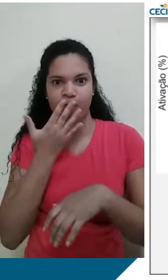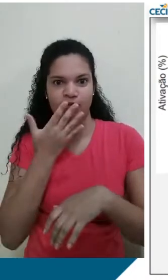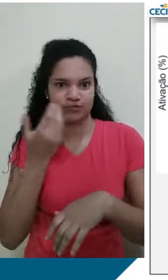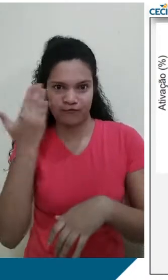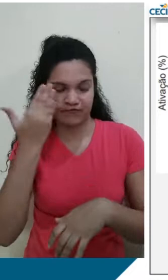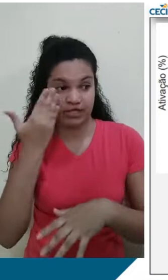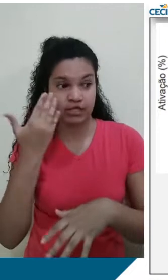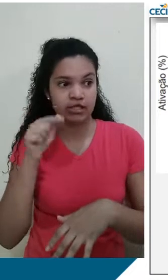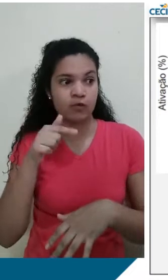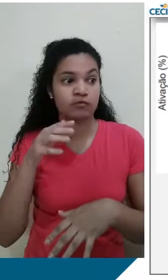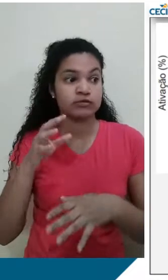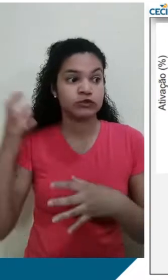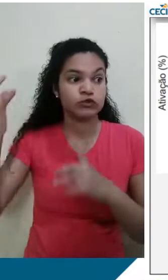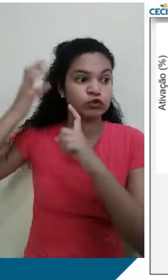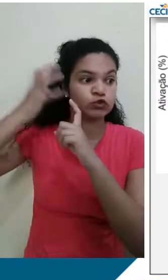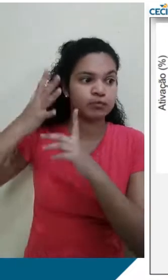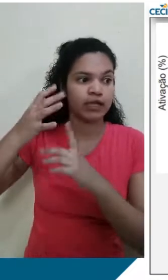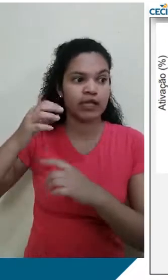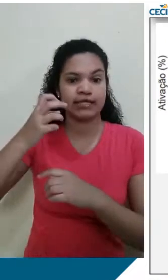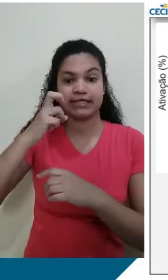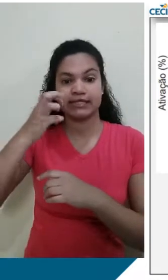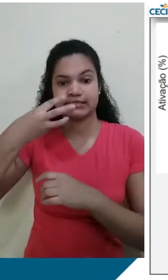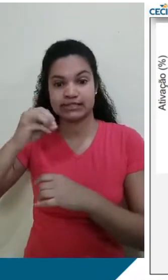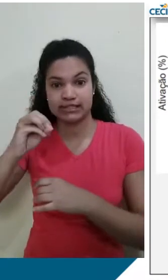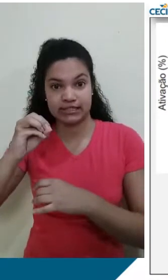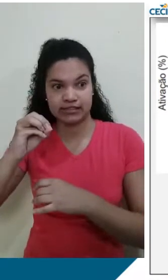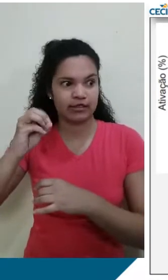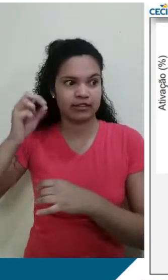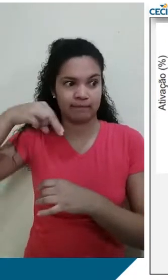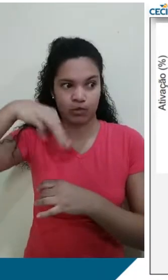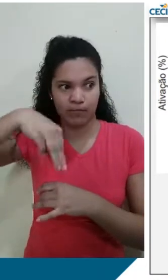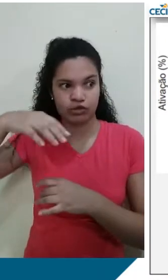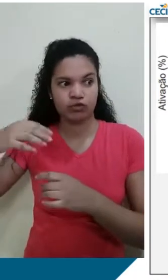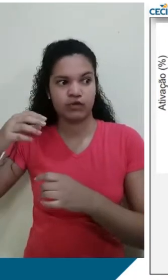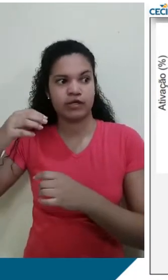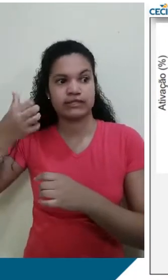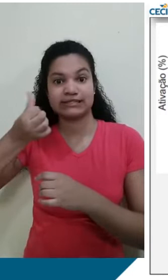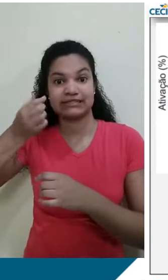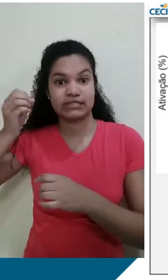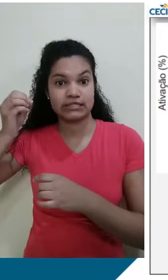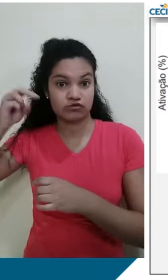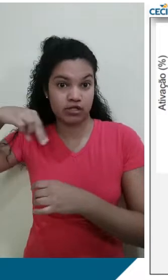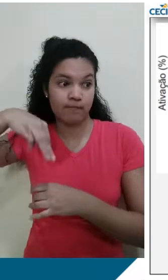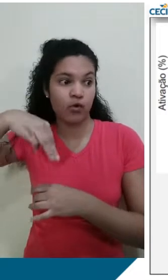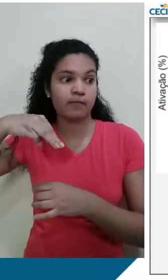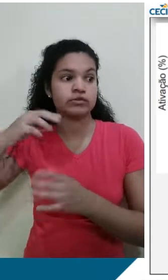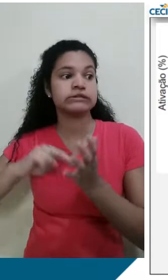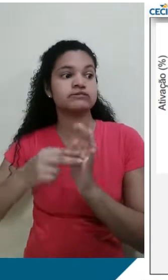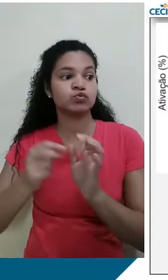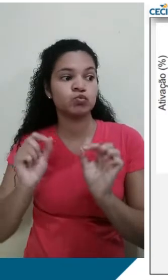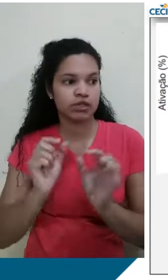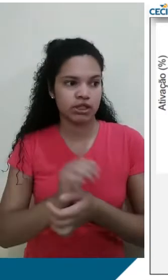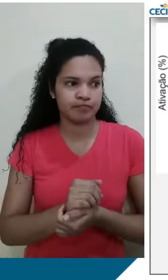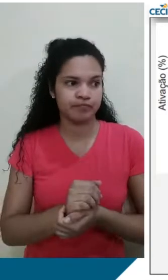nanômetros e de 600 nanômetros. Nessa situação, a resposta para o pigmento verde vai ser